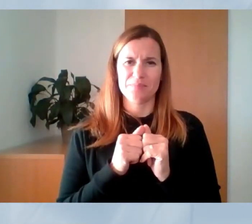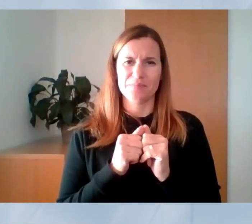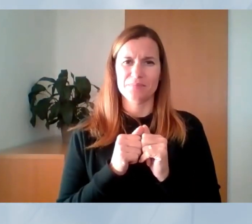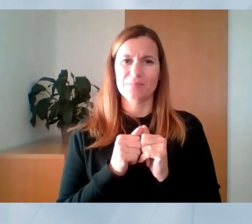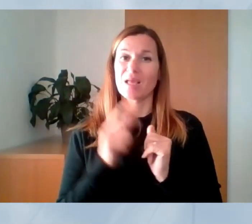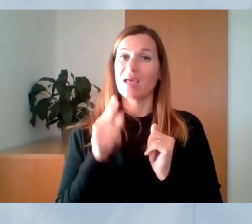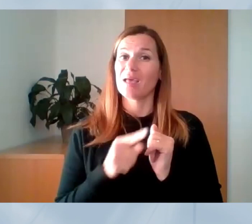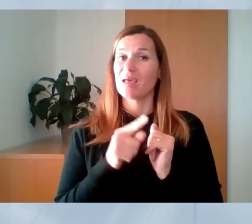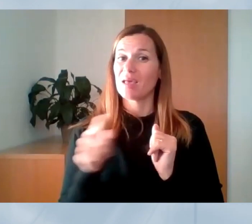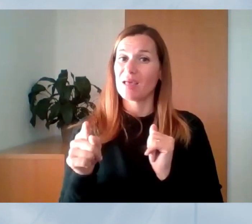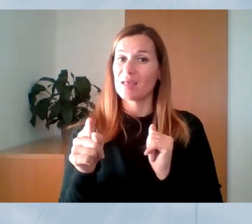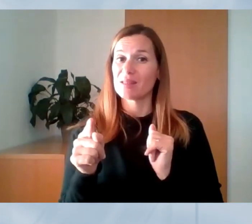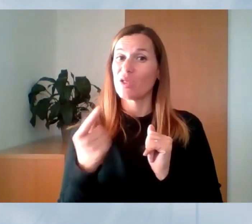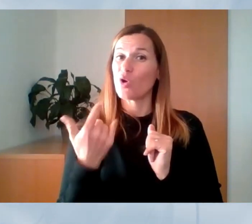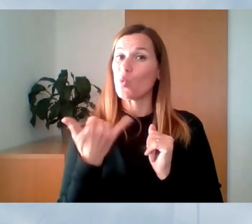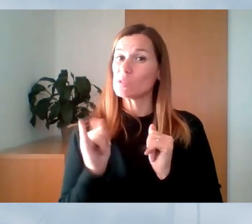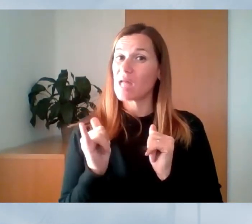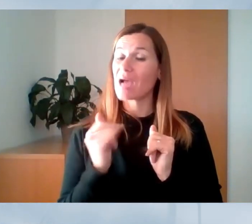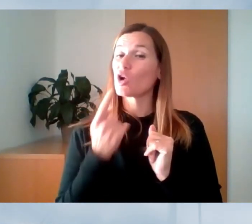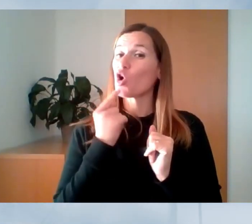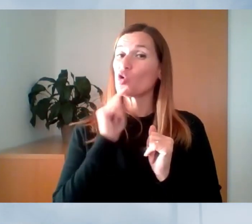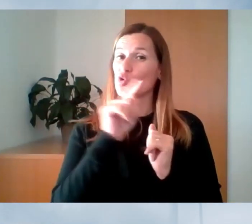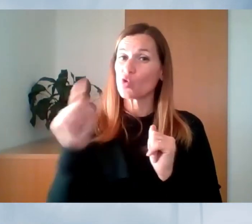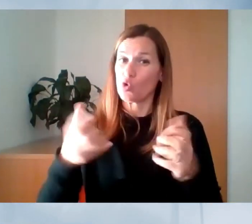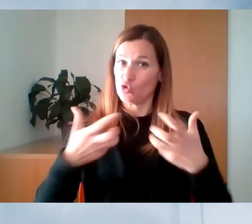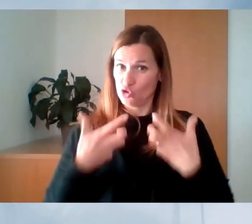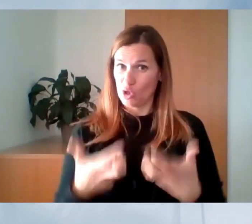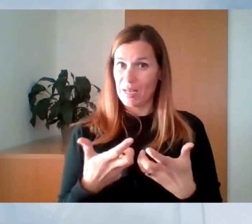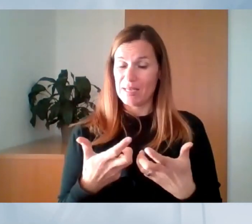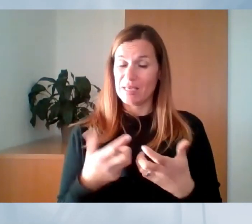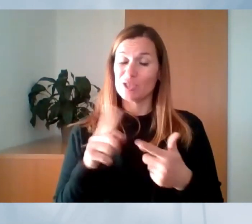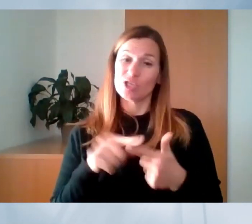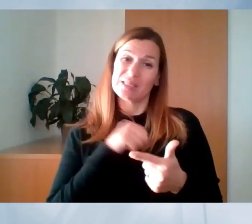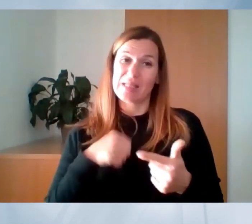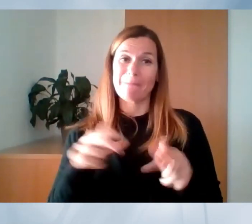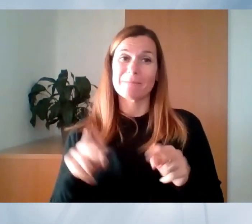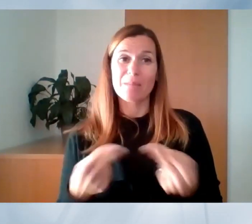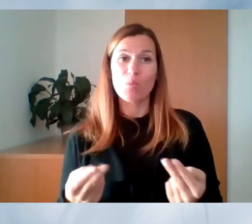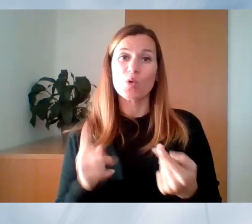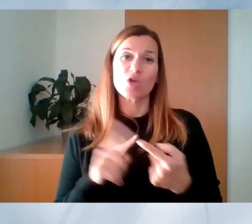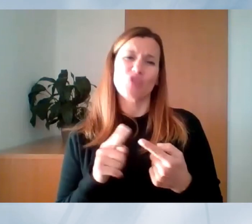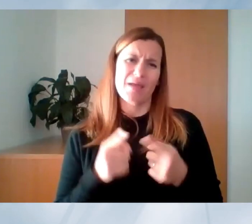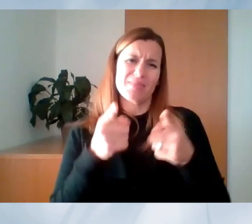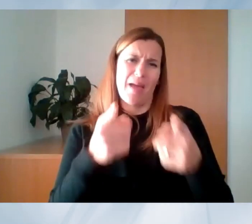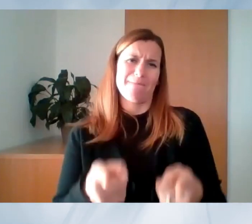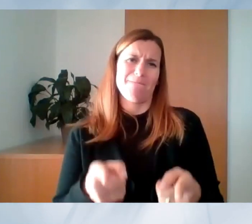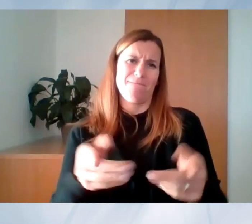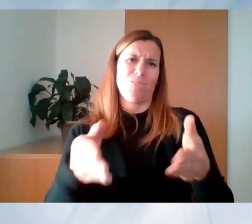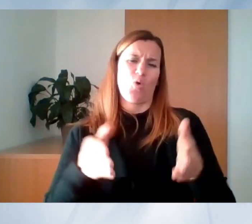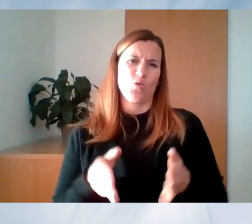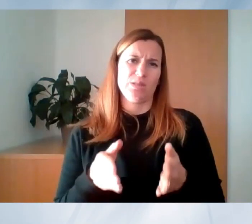so nanizane in vsak, kdor hoče, če pa sam ne more, če je na